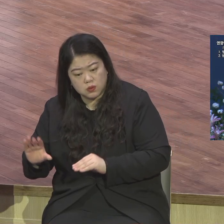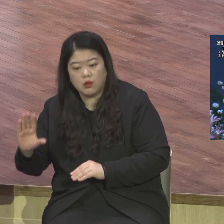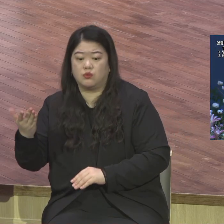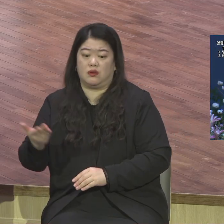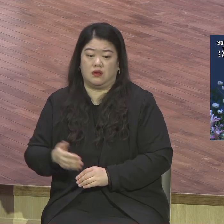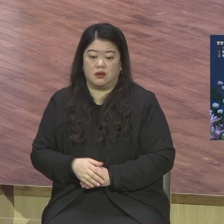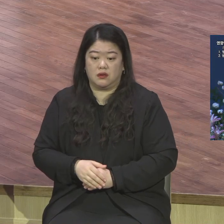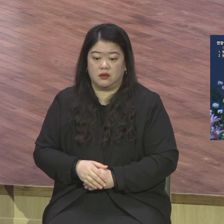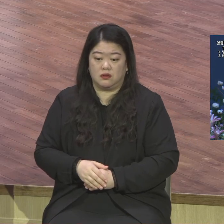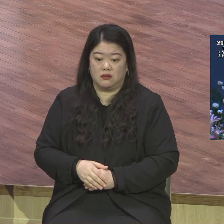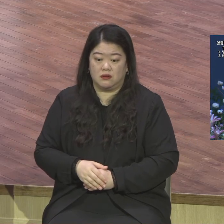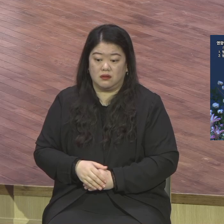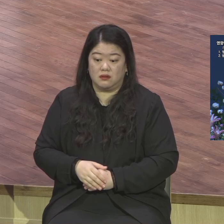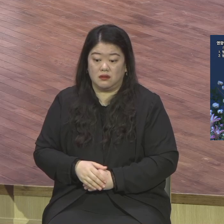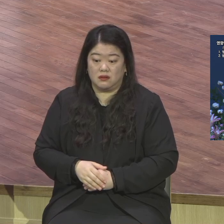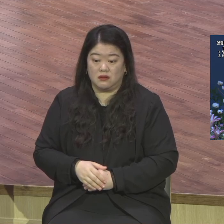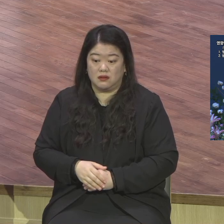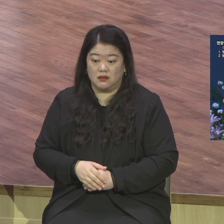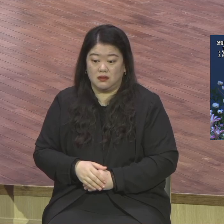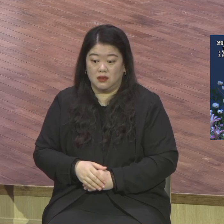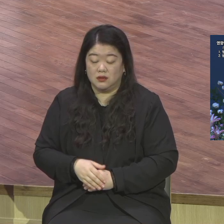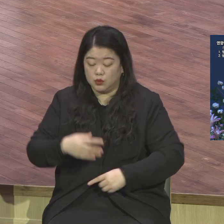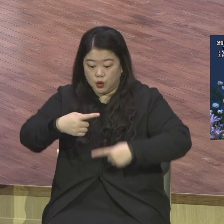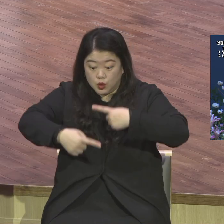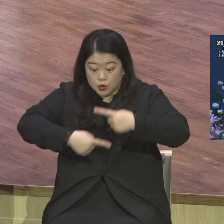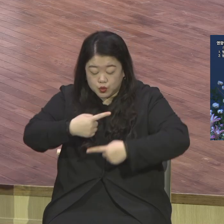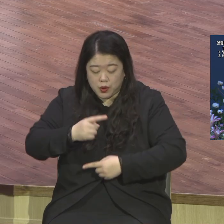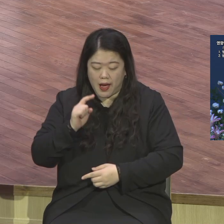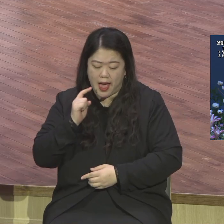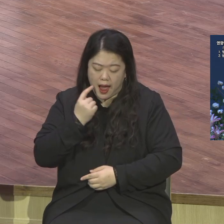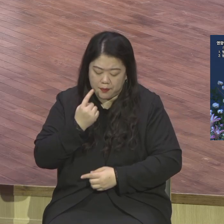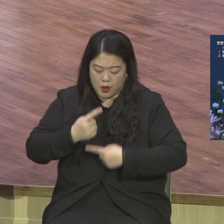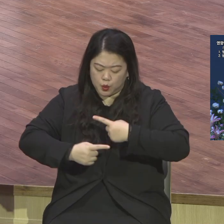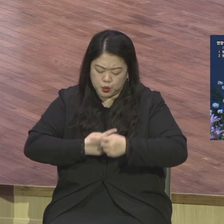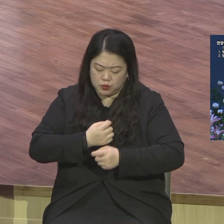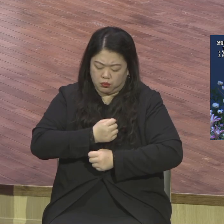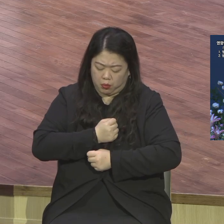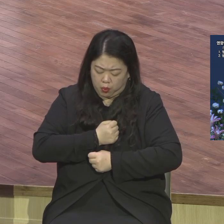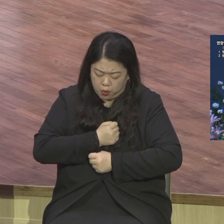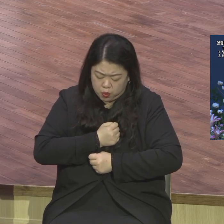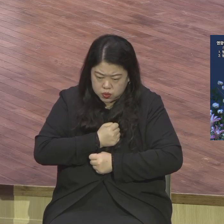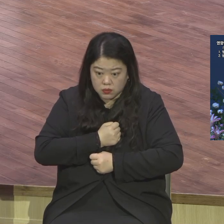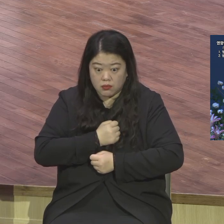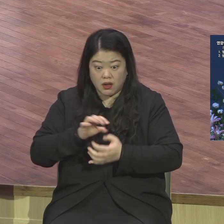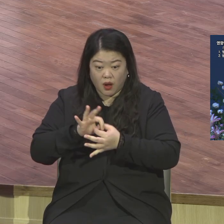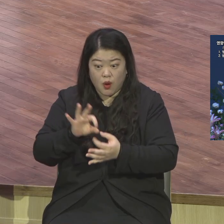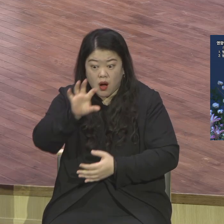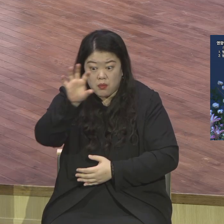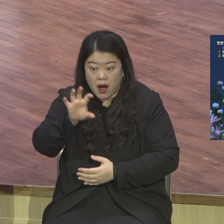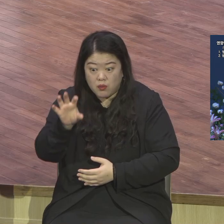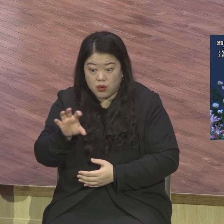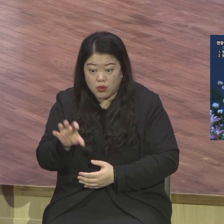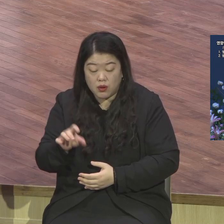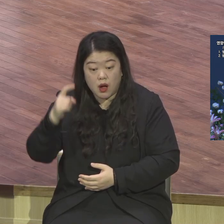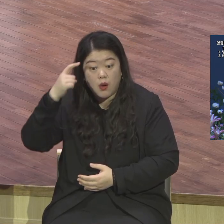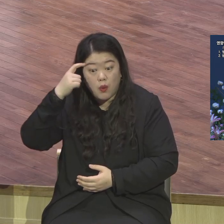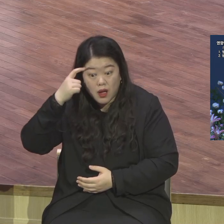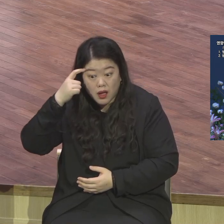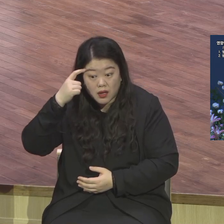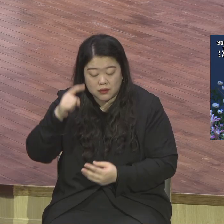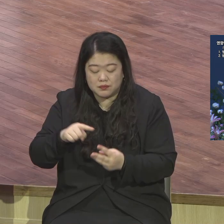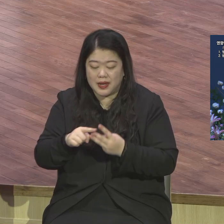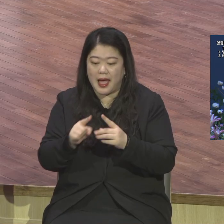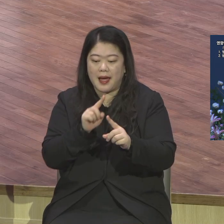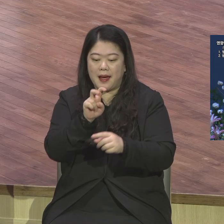이렇게 다양하게 언급하고 있는 이유는요. 말에는 단순히 소리만 있는 것이